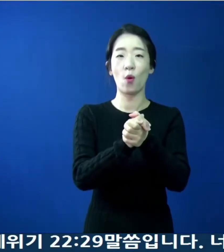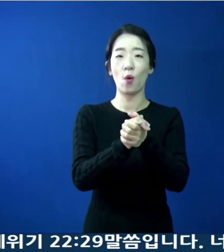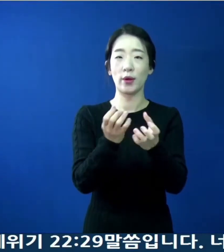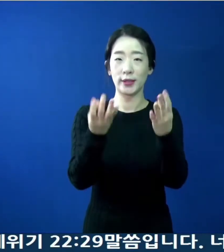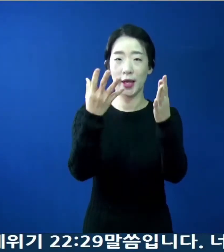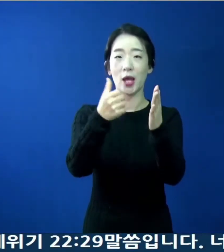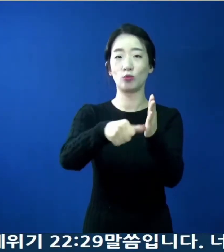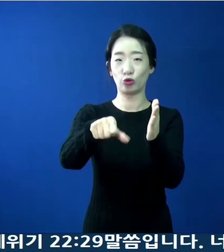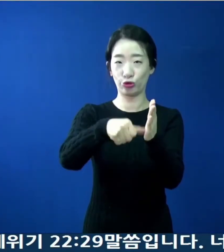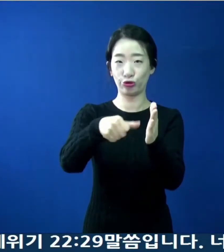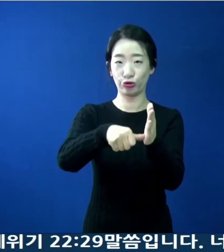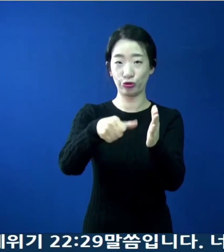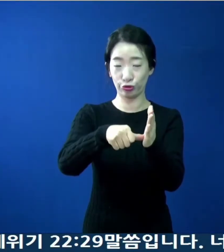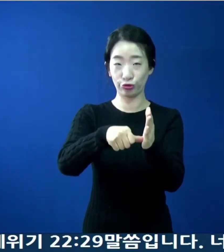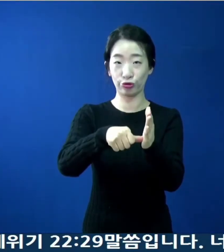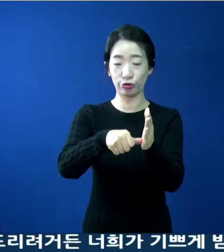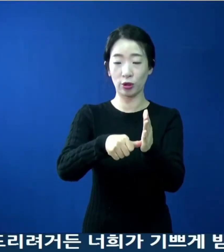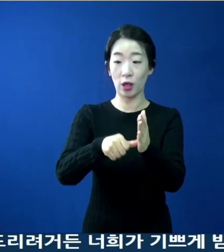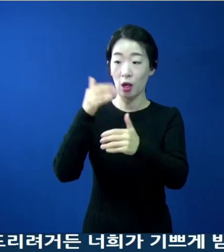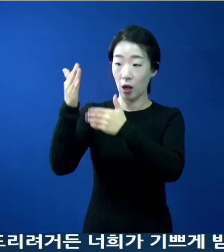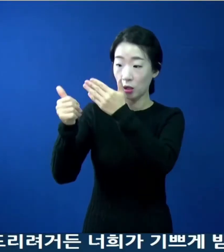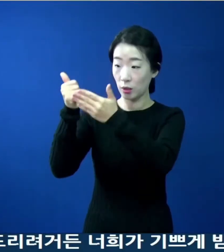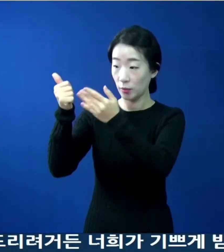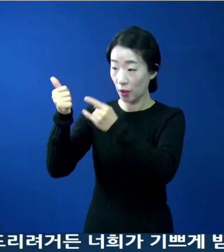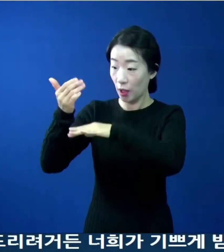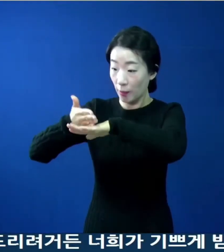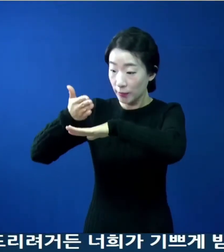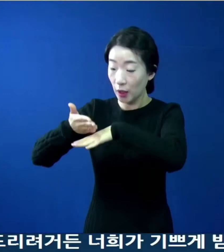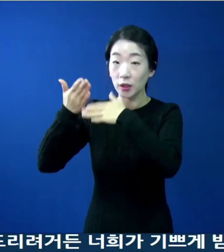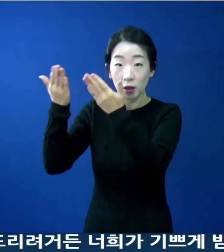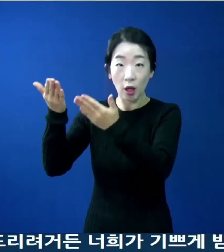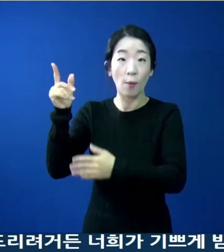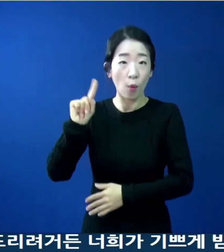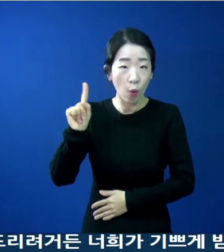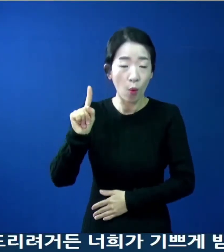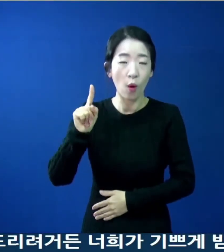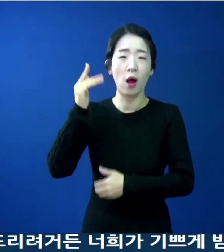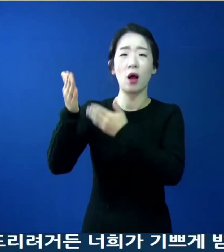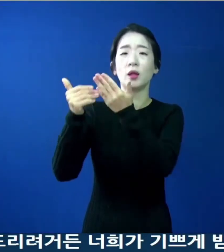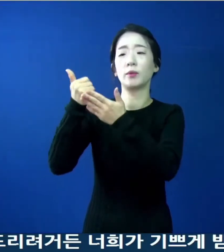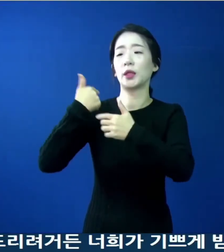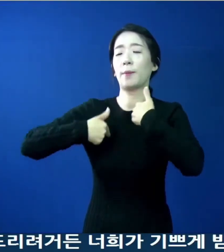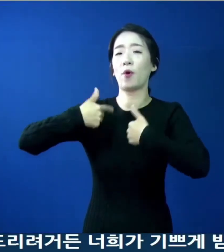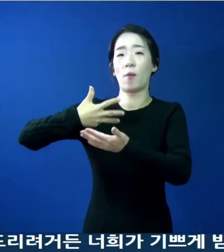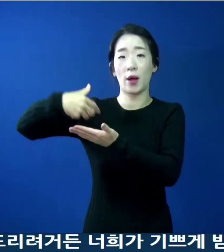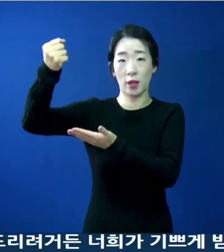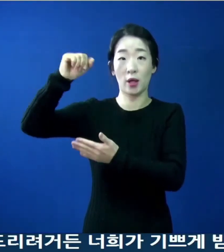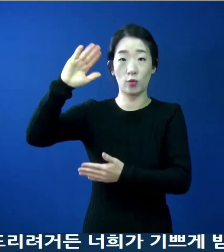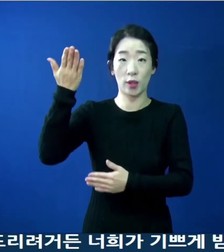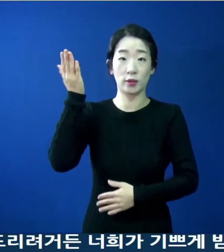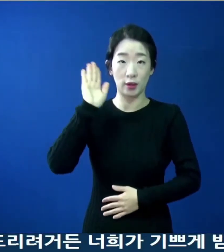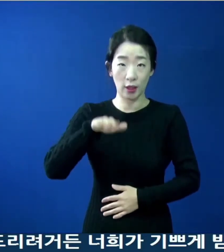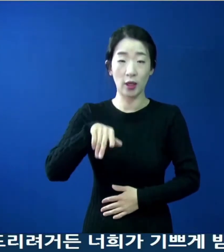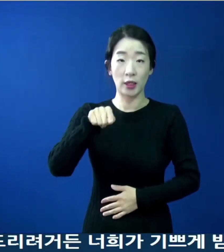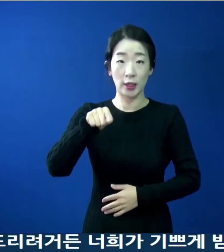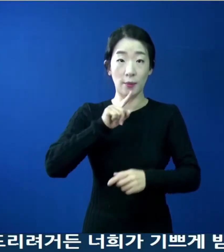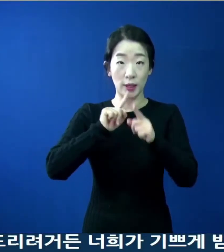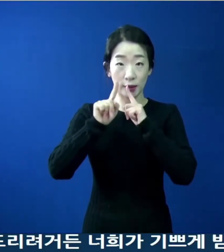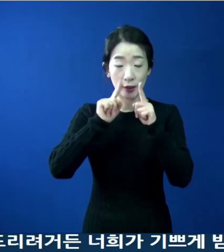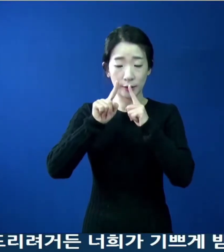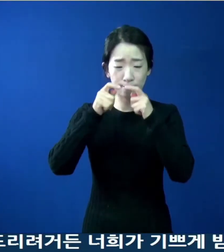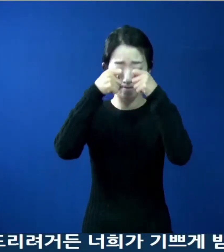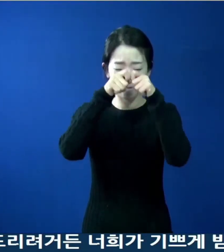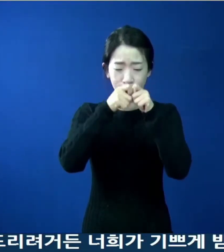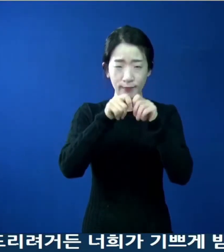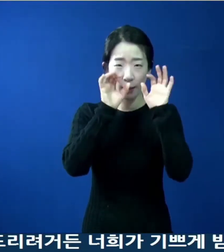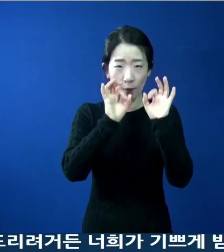정말 주님 앞에 감사를 드리려면은 하나님이 기뻐 받아주셔야 되는데 이 말씀을